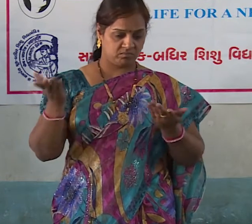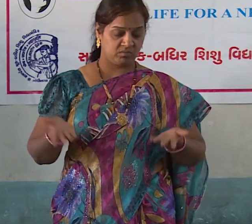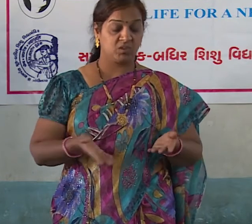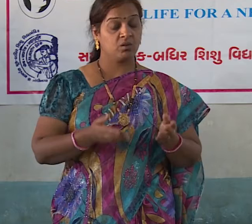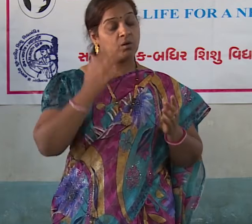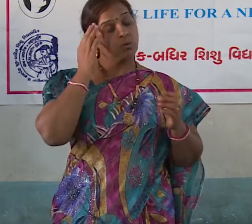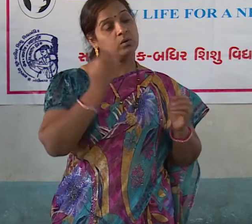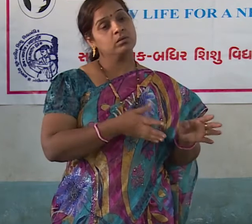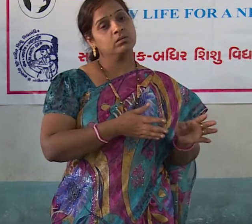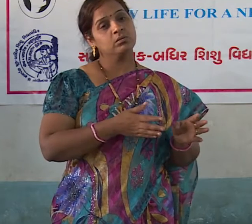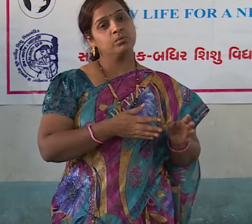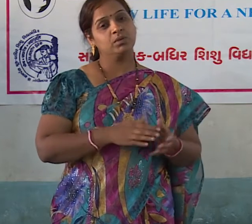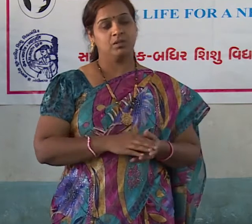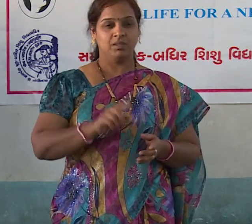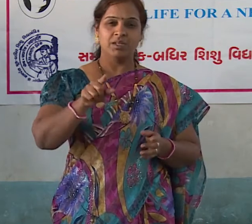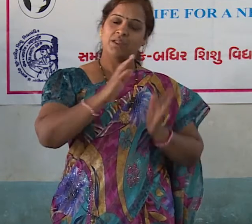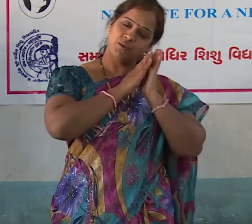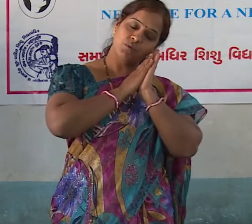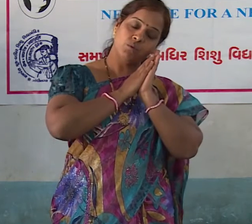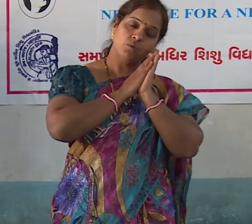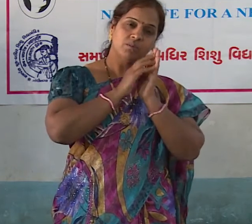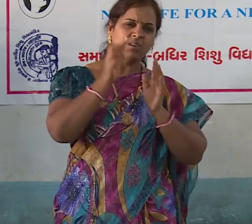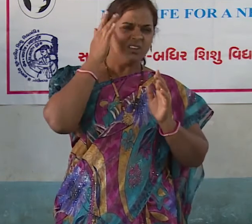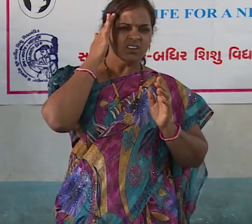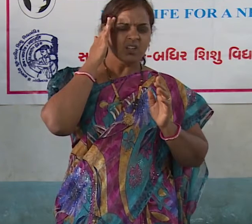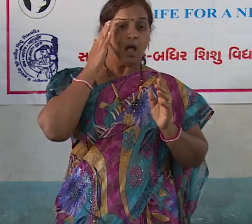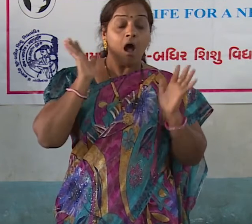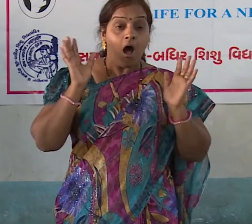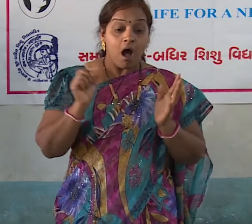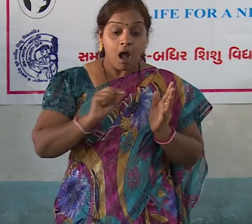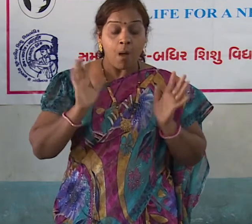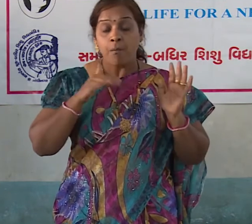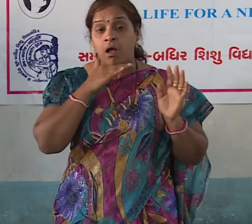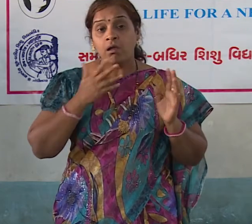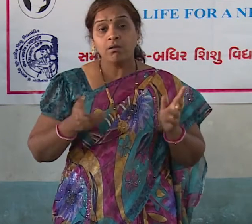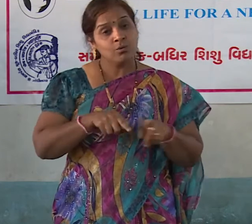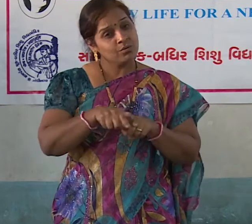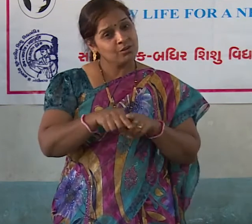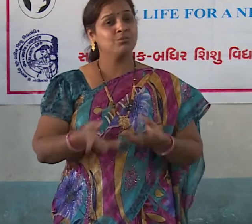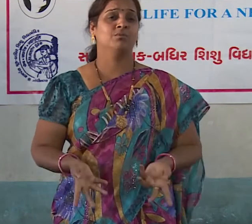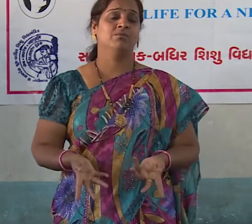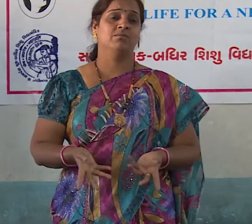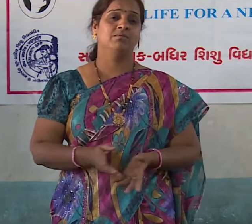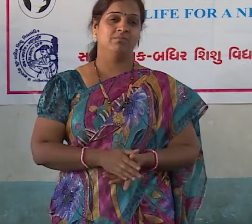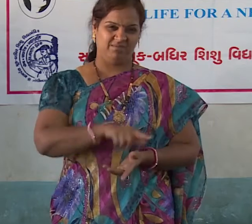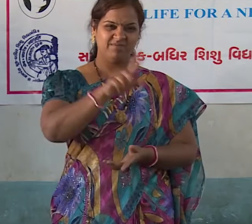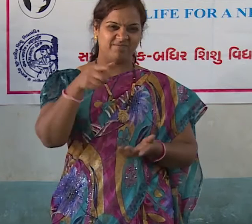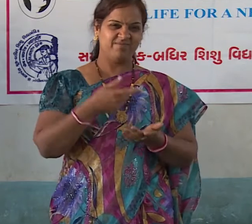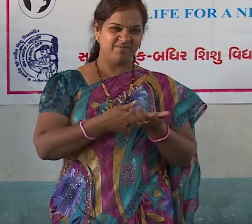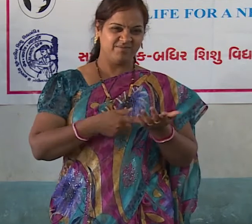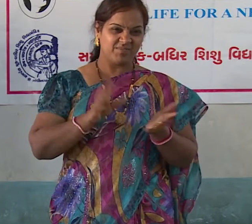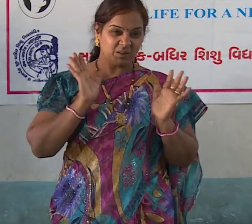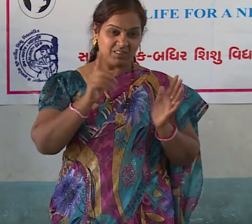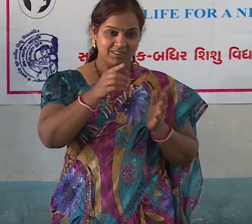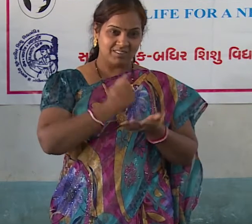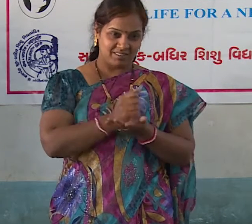है। जैसे उसको ये व्यक्ति याद आया, वो फाइल याद आई, तो ऑफिस याद आ गया, और पूरा ऑफिस ही